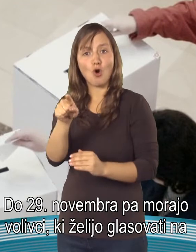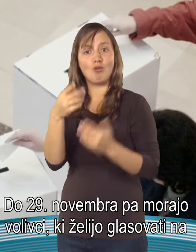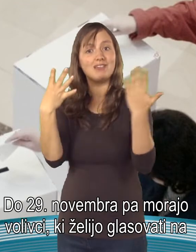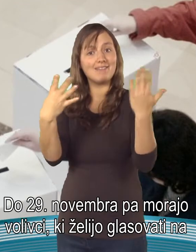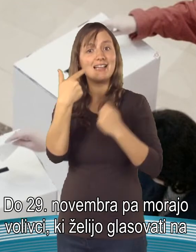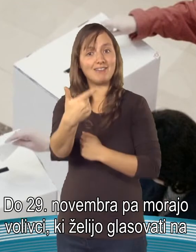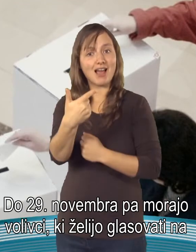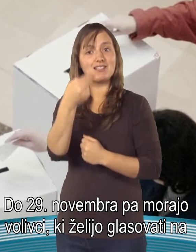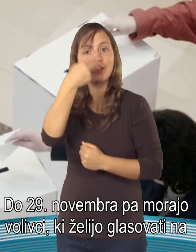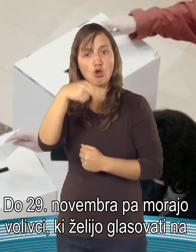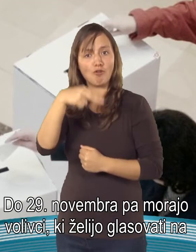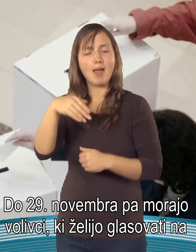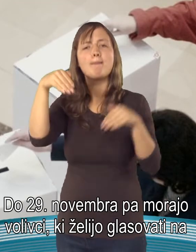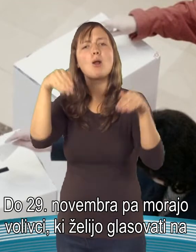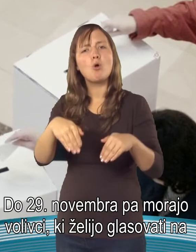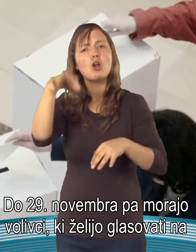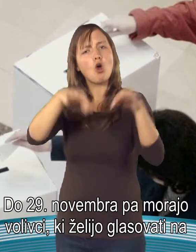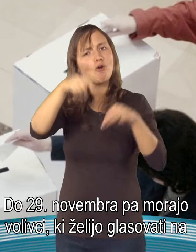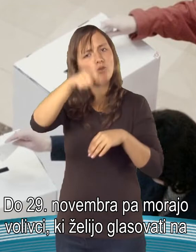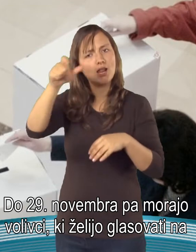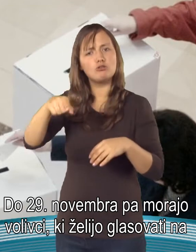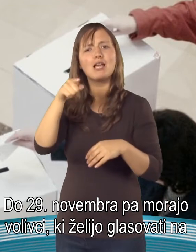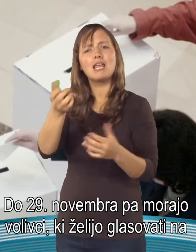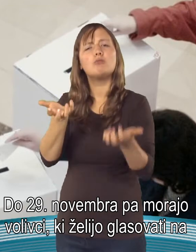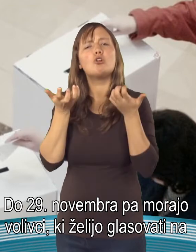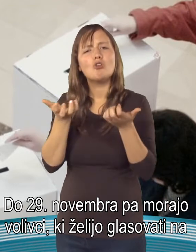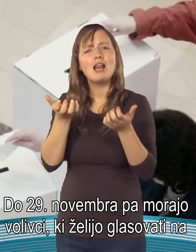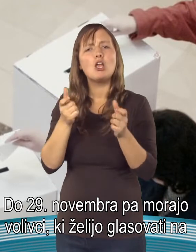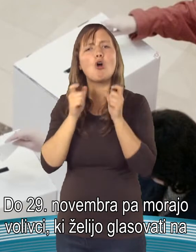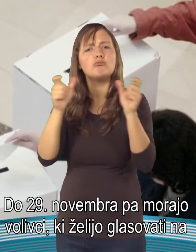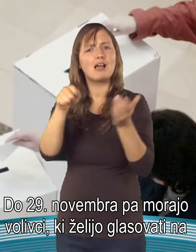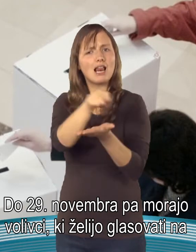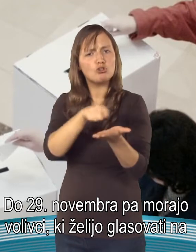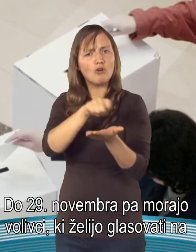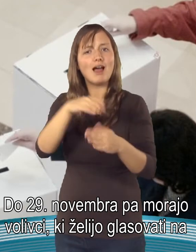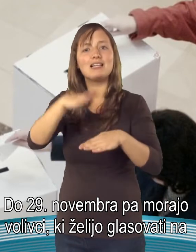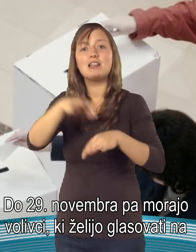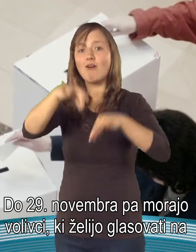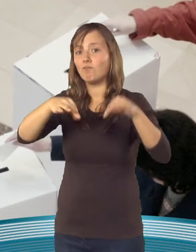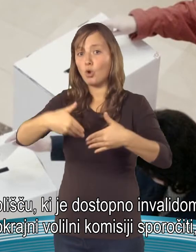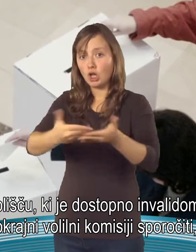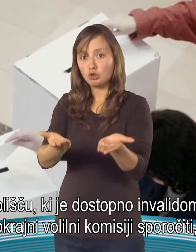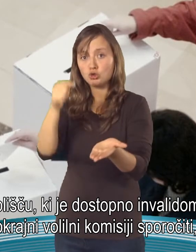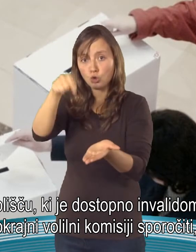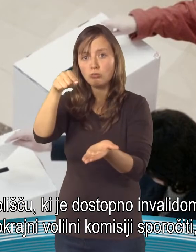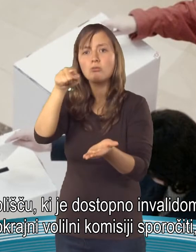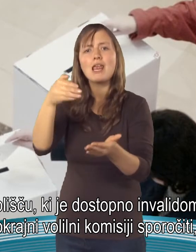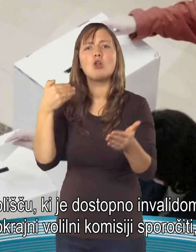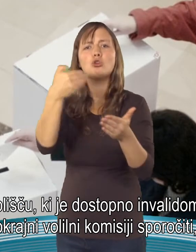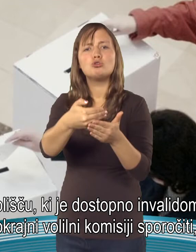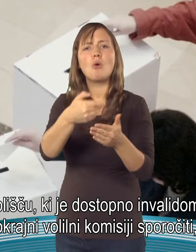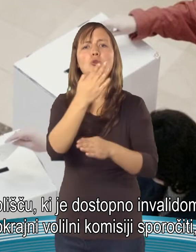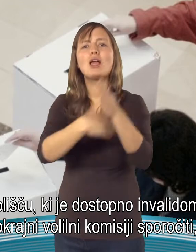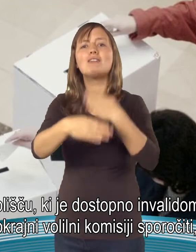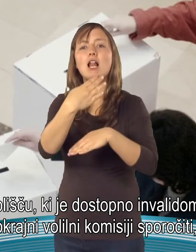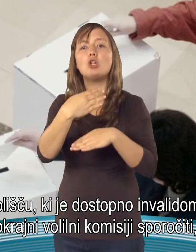Do 29. novembra pa morajo volivci, ki želijo glasovati na volišču, ki je dostopno invalidom,